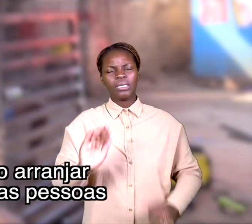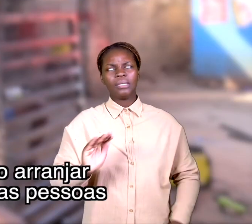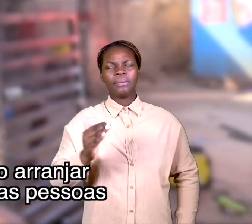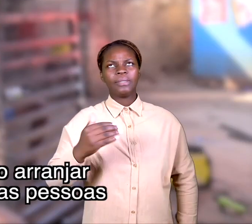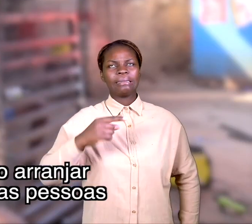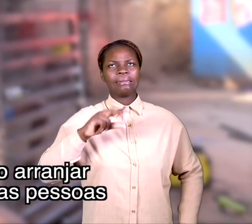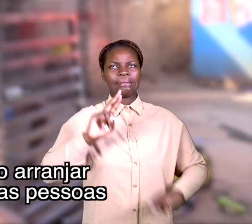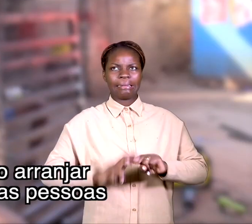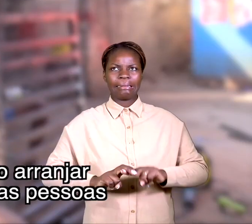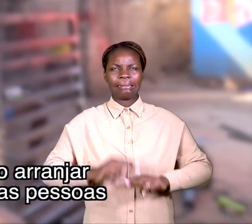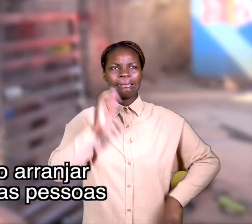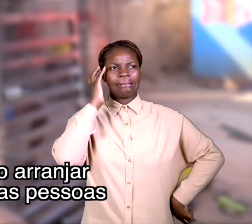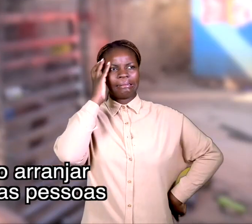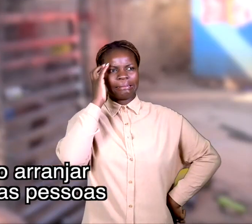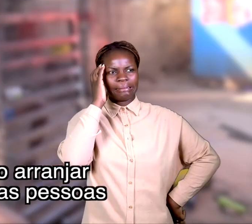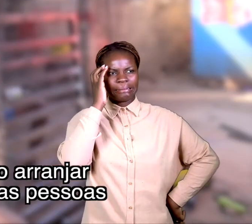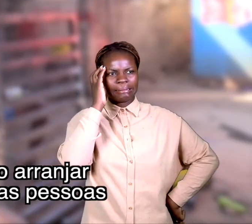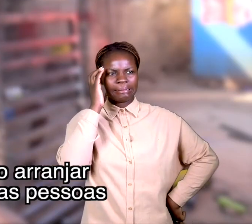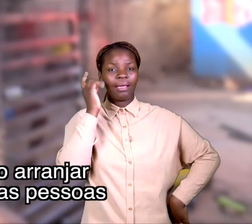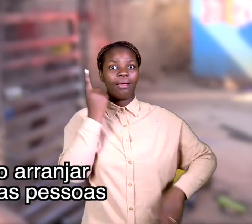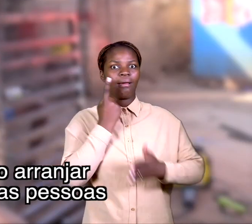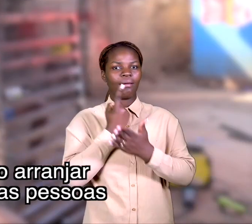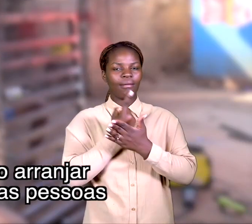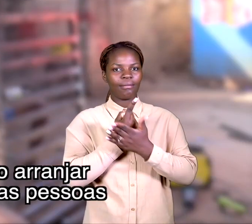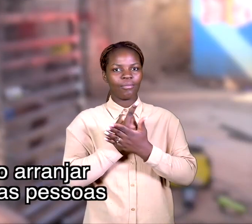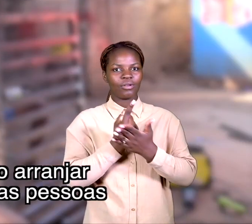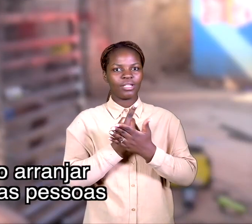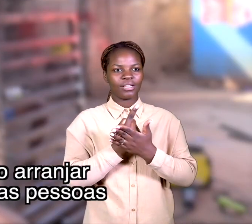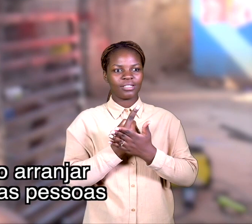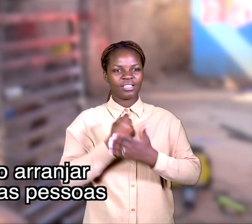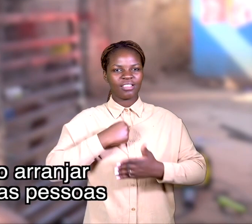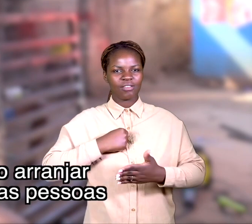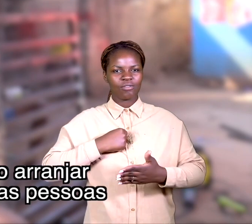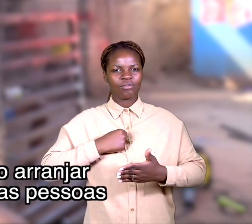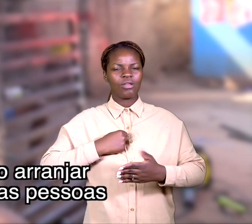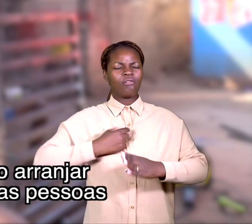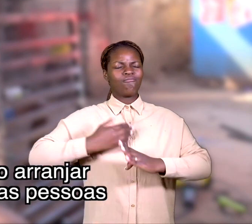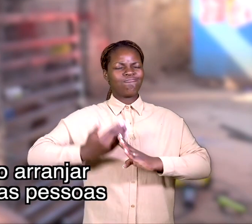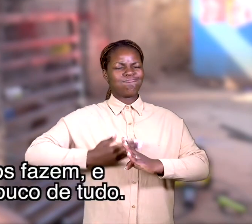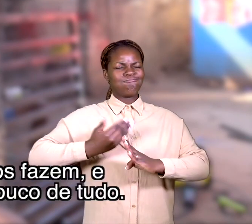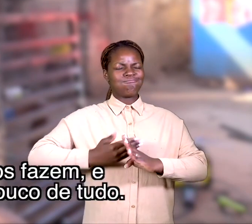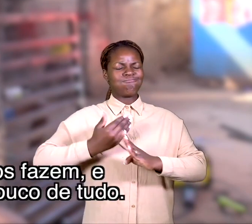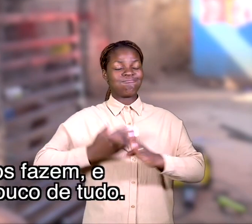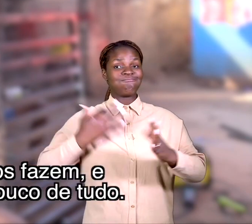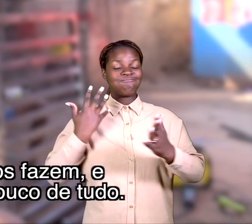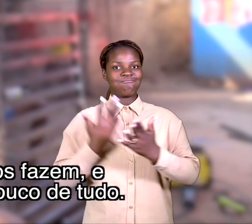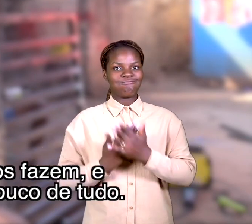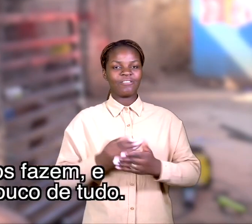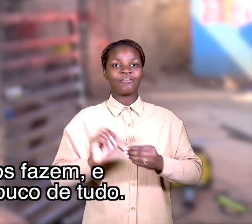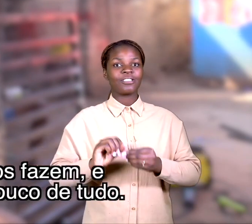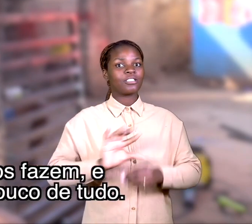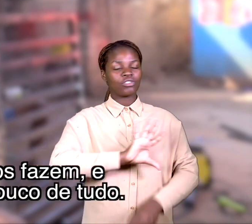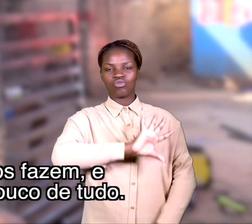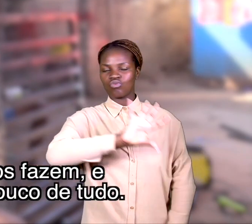acabei mesmo vendo que nada, tem que arranjar uma forma mesmo de passar a conseguir tudo que as pessoas com as duas mãos fazem. E,